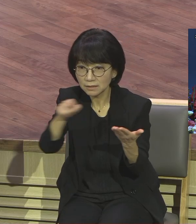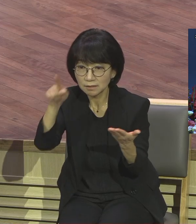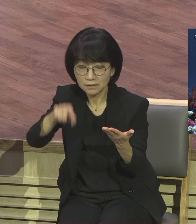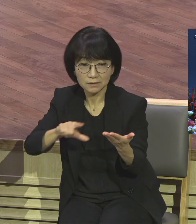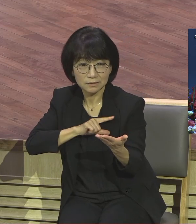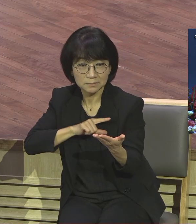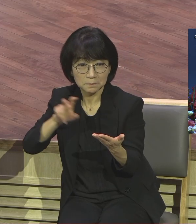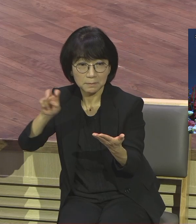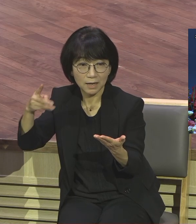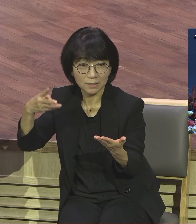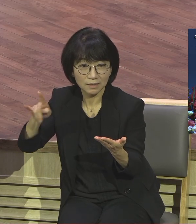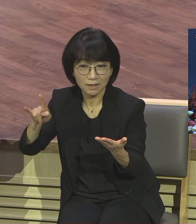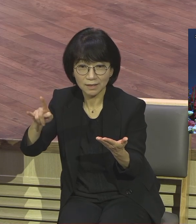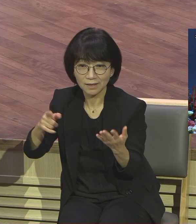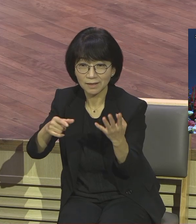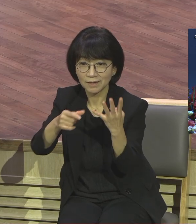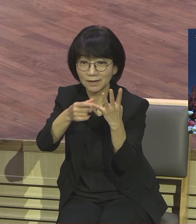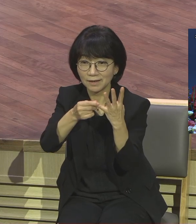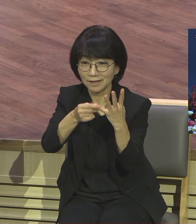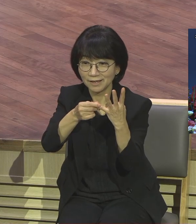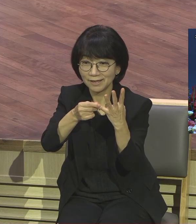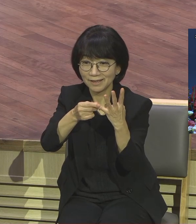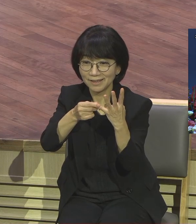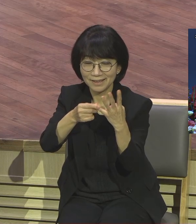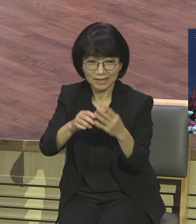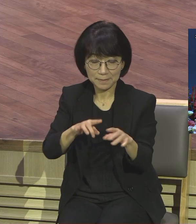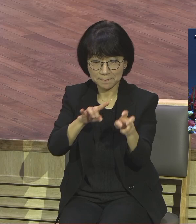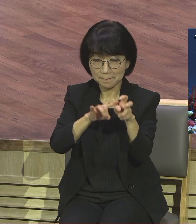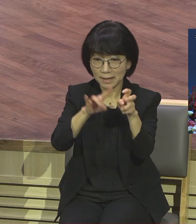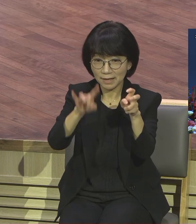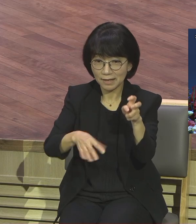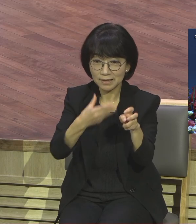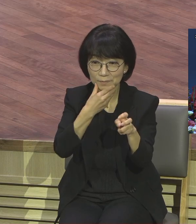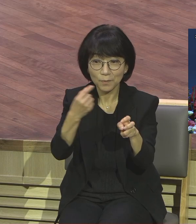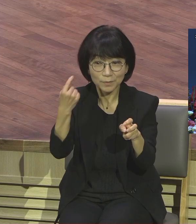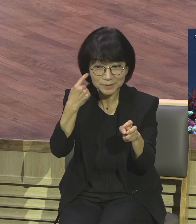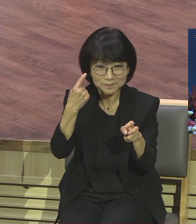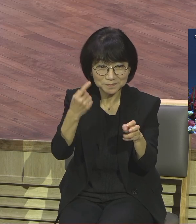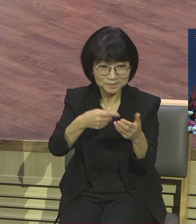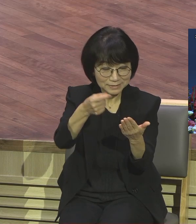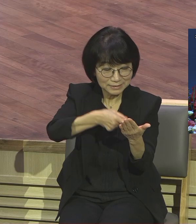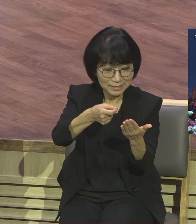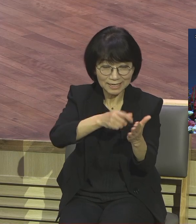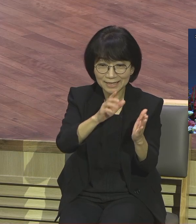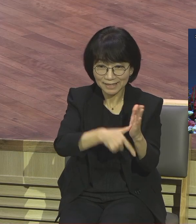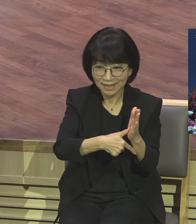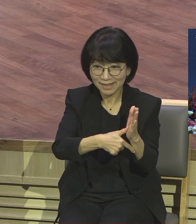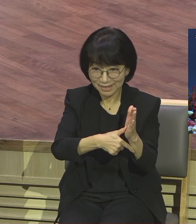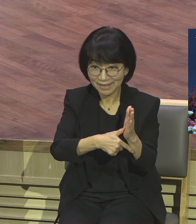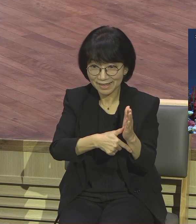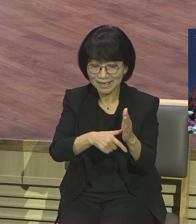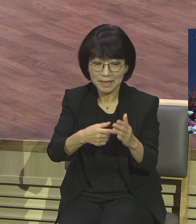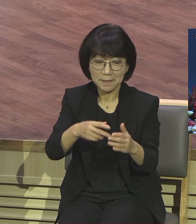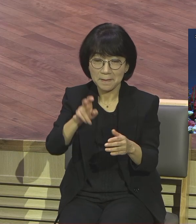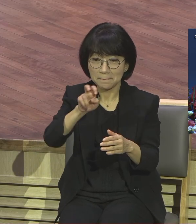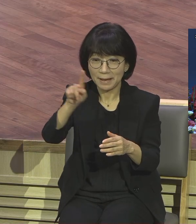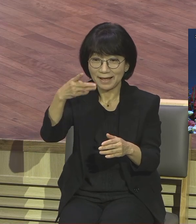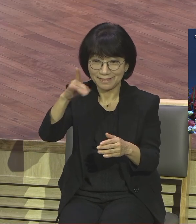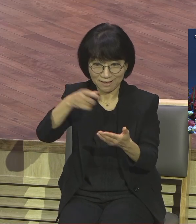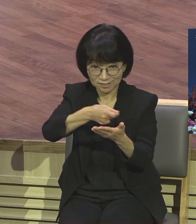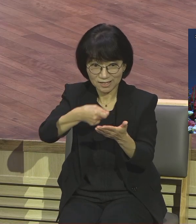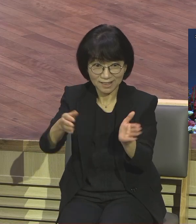기록했어요. 세리마테 저자입니다. 마태는 자신을 언급할 때 그냥 마태라고 하면 될 텐데 굳이